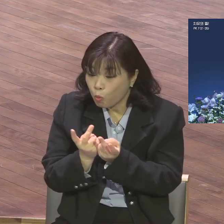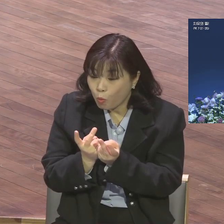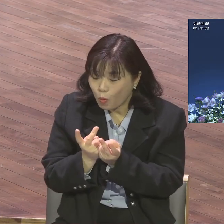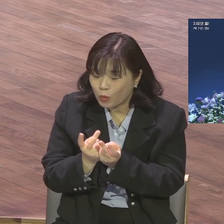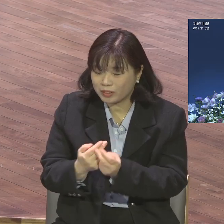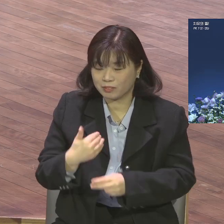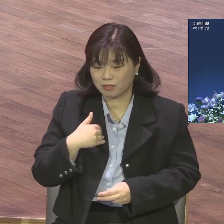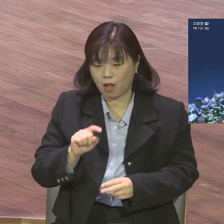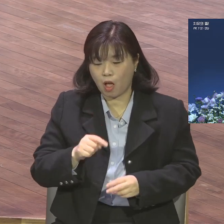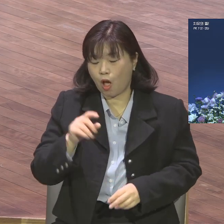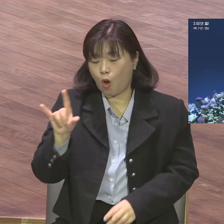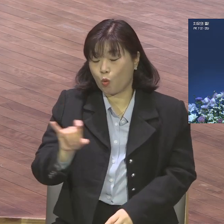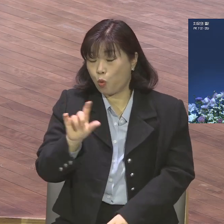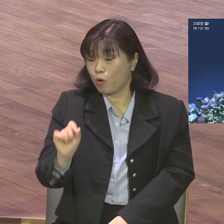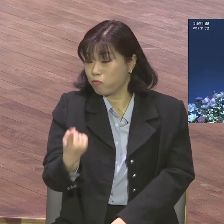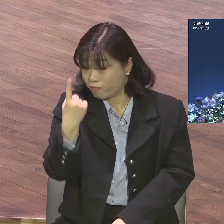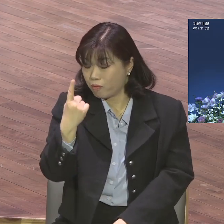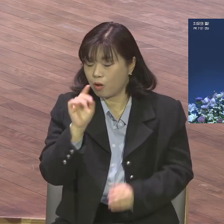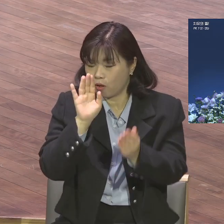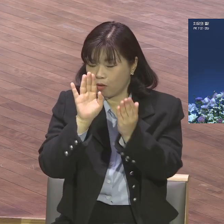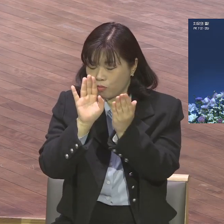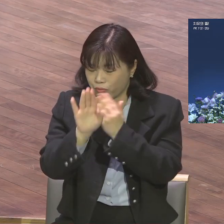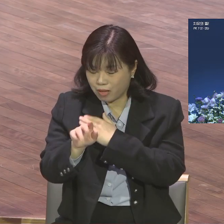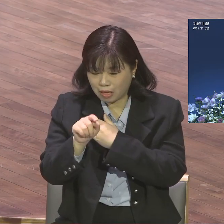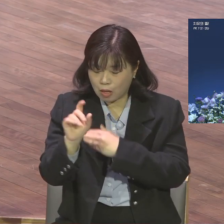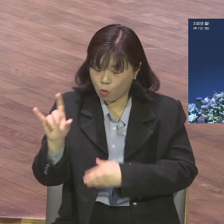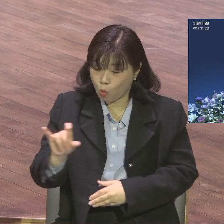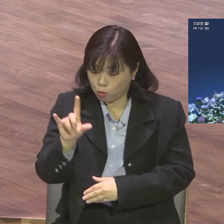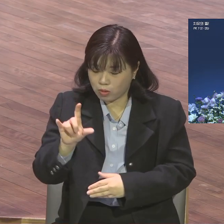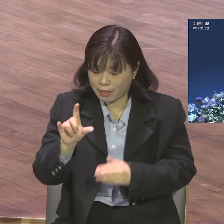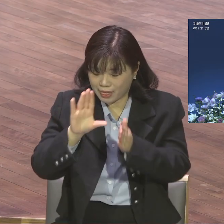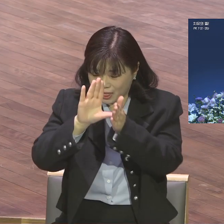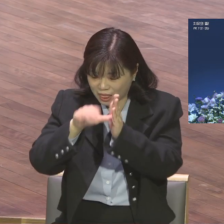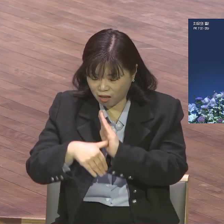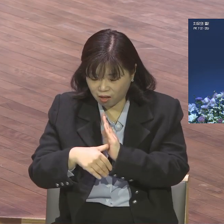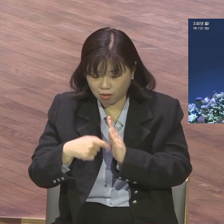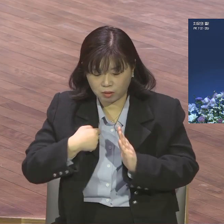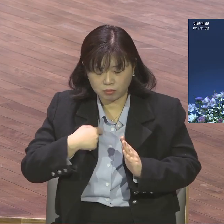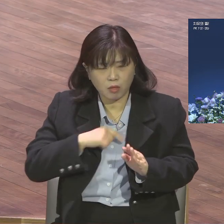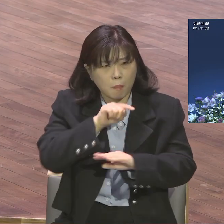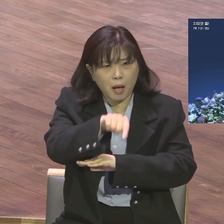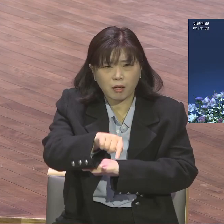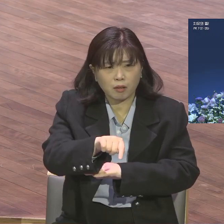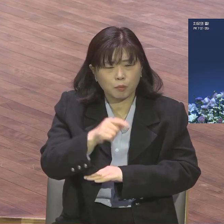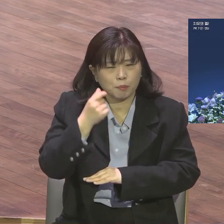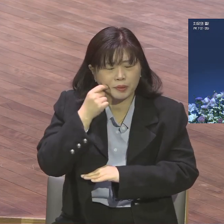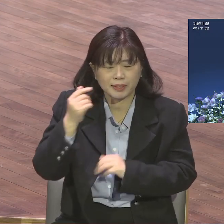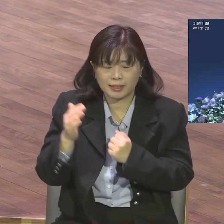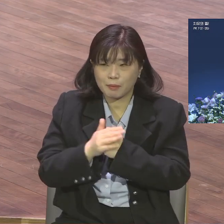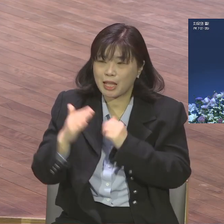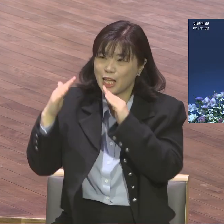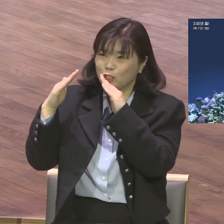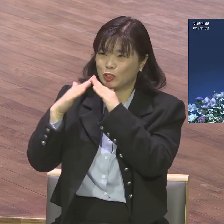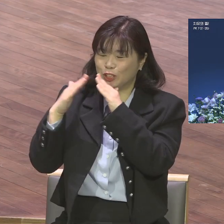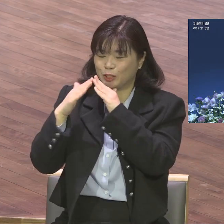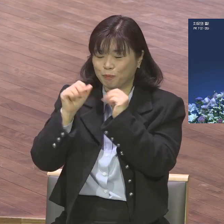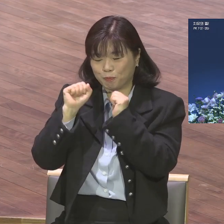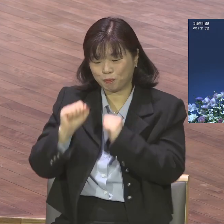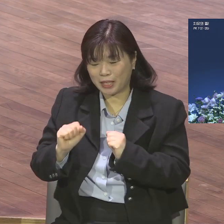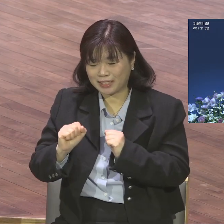가르치는데 그 하나님이 그 지혜를 주셔가지고 그 수학을 푸는 거, 수학이 어렵잖아요. 아주 쉽게. 그래서 한국에